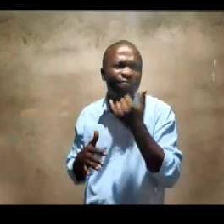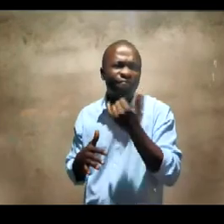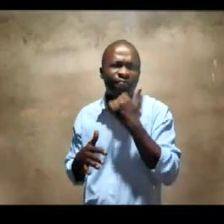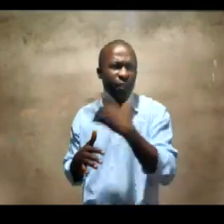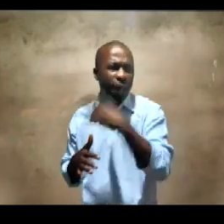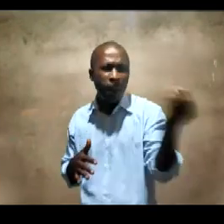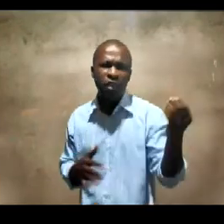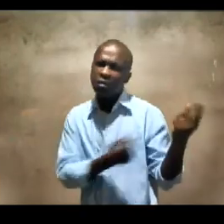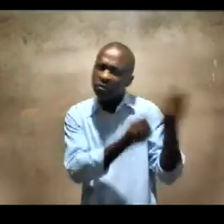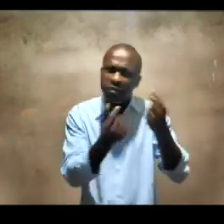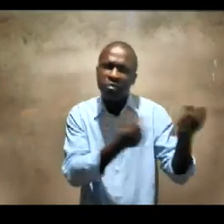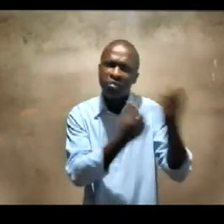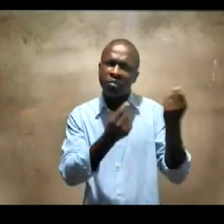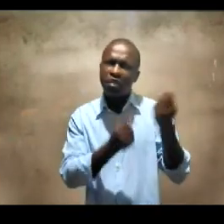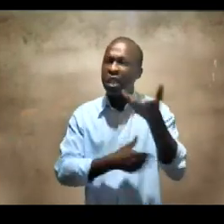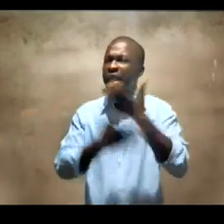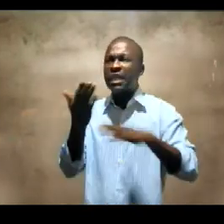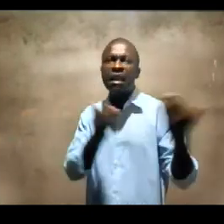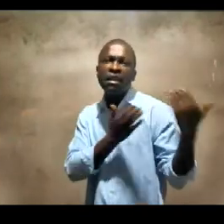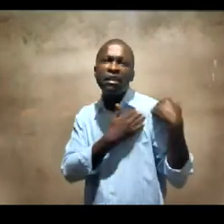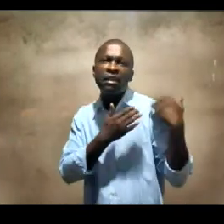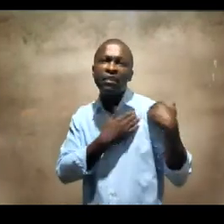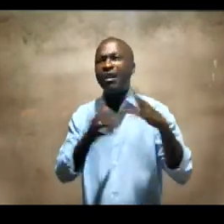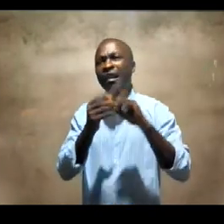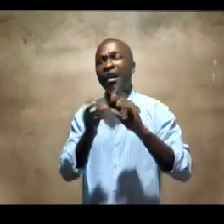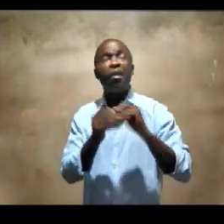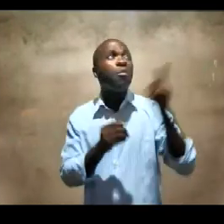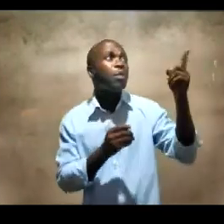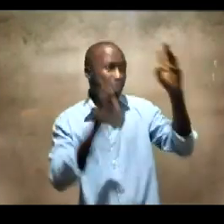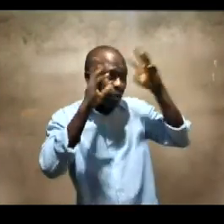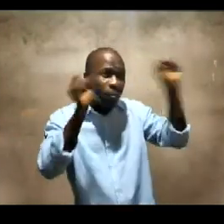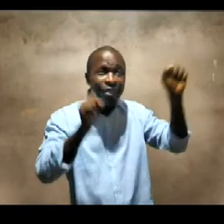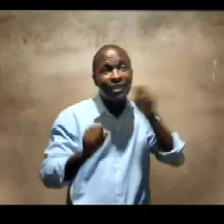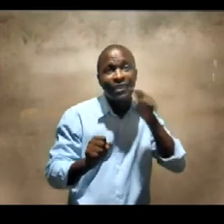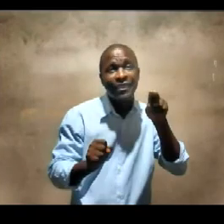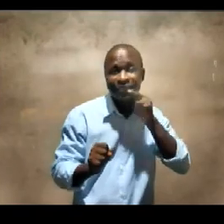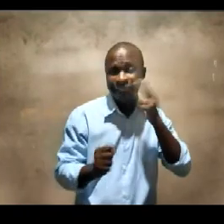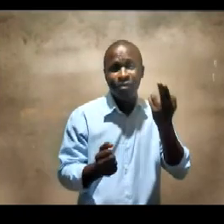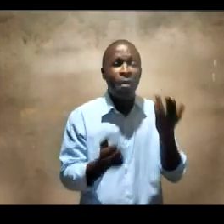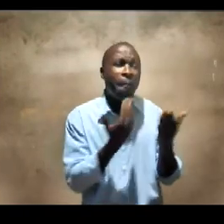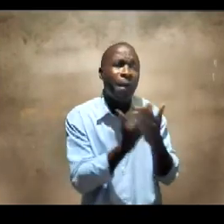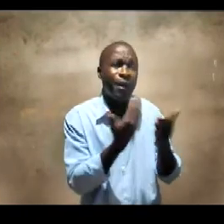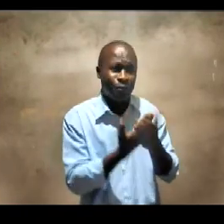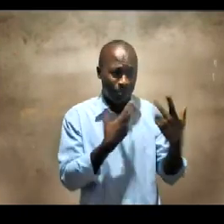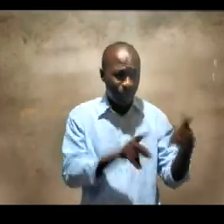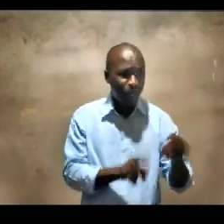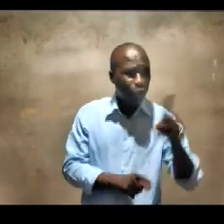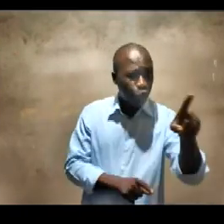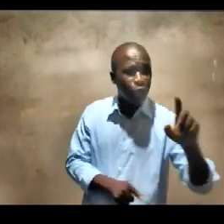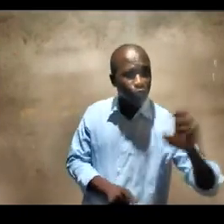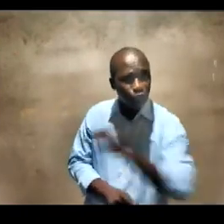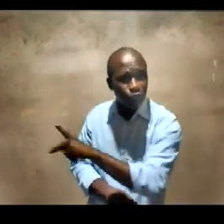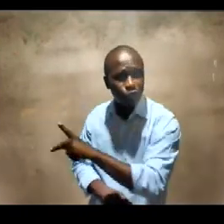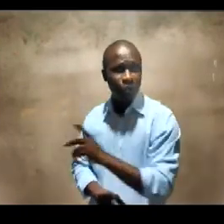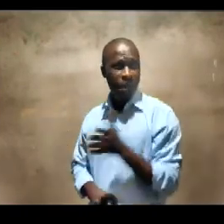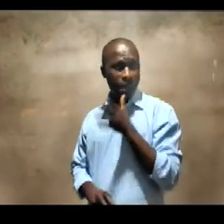en 2017. Certains chefs traditionnels d'Orlo dans l'état d'Imo auraient supplié le président Muhammadu Buhari de lui permettre de rentrer